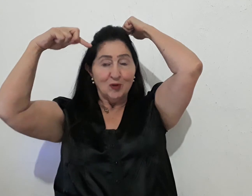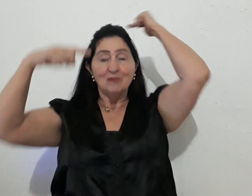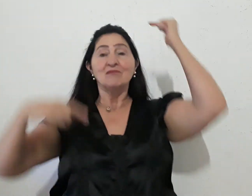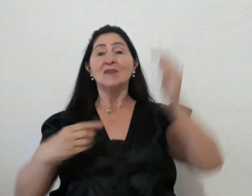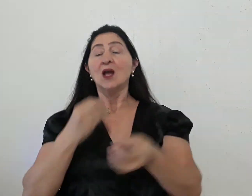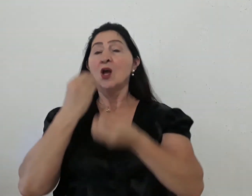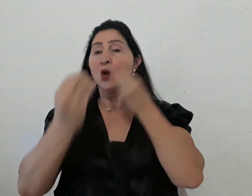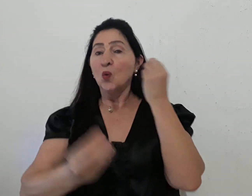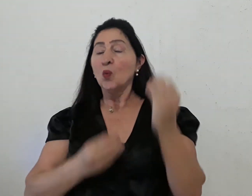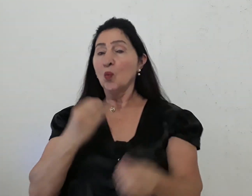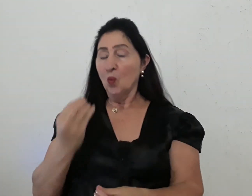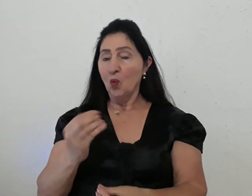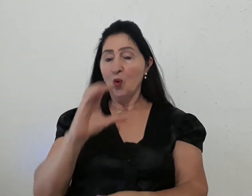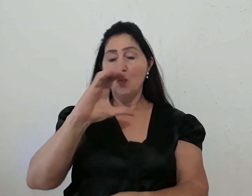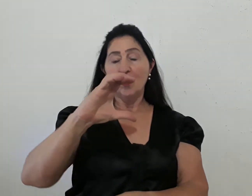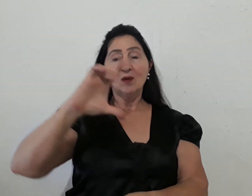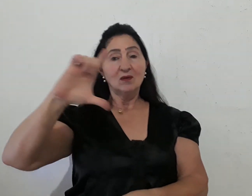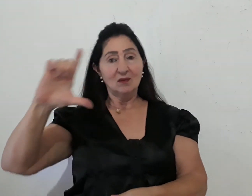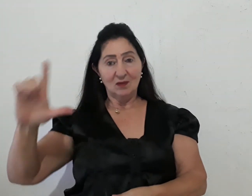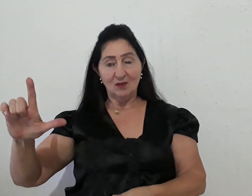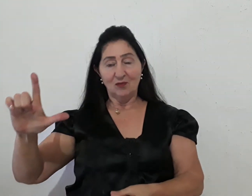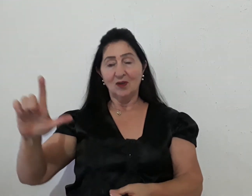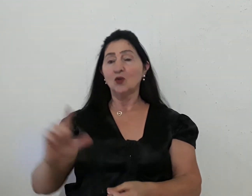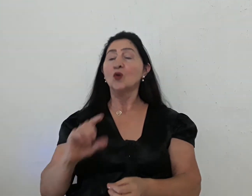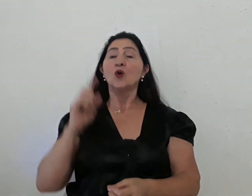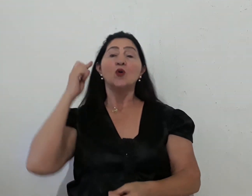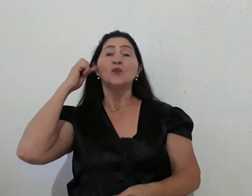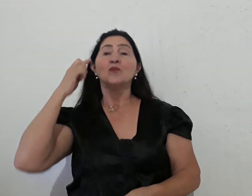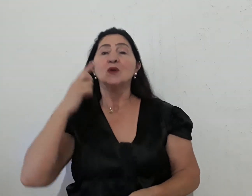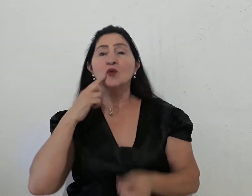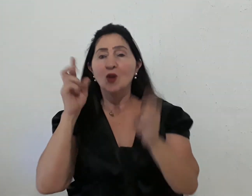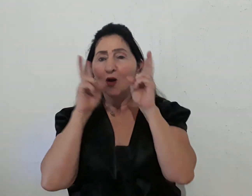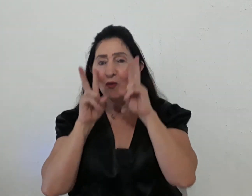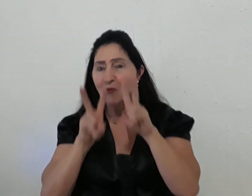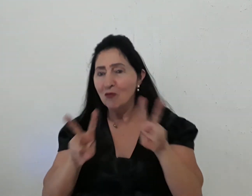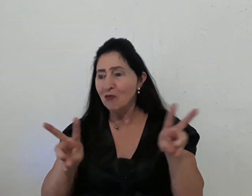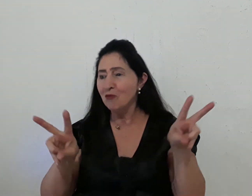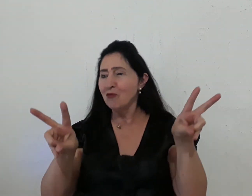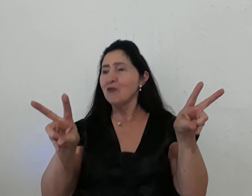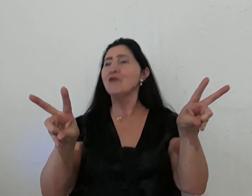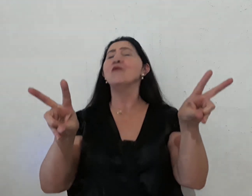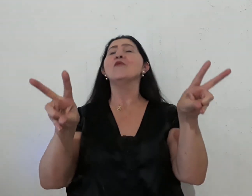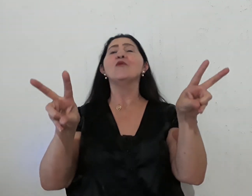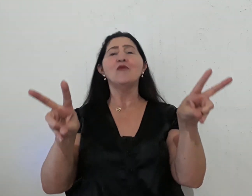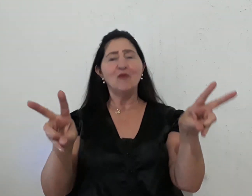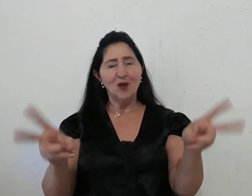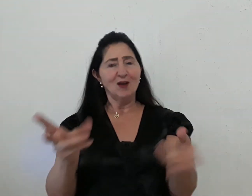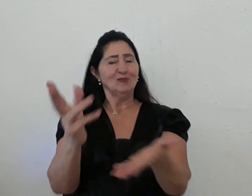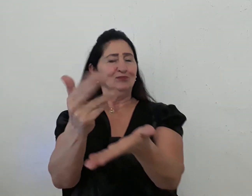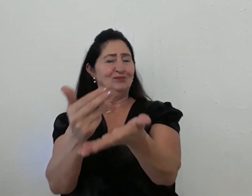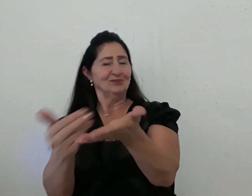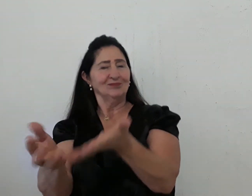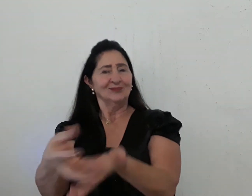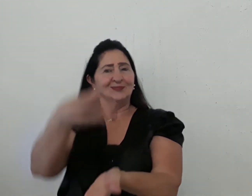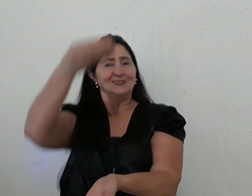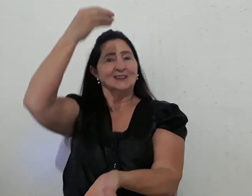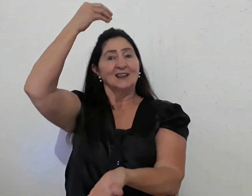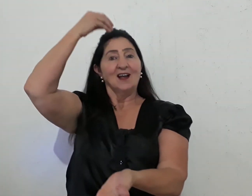em sistemas de classificação, os surdos visualizam uma imagem mental configurando com as mãos